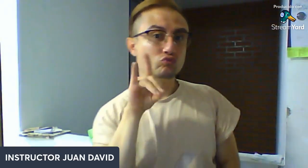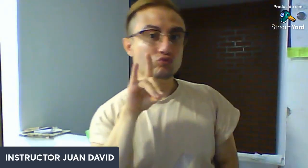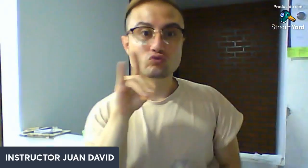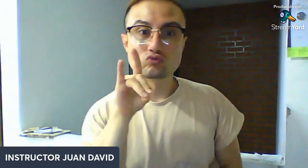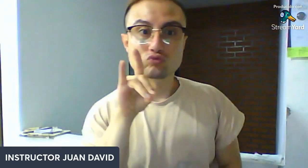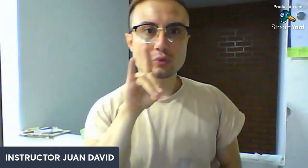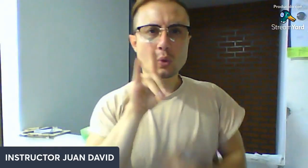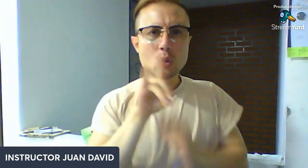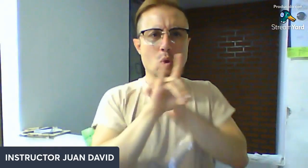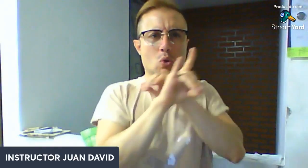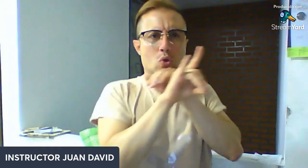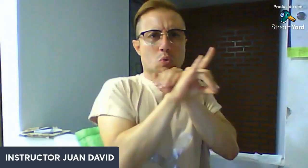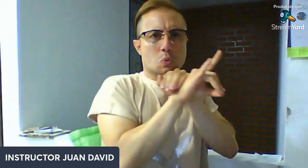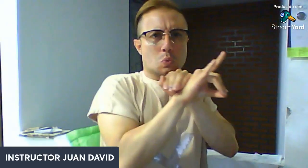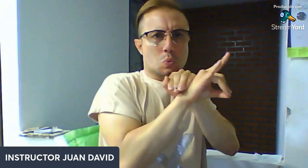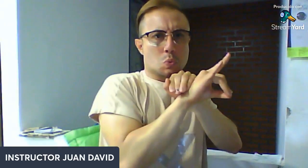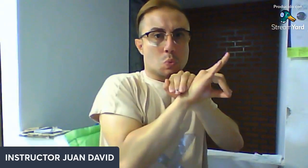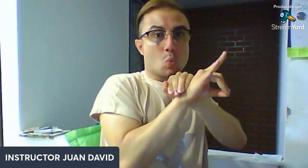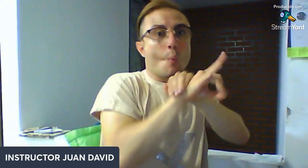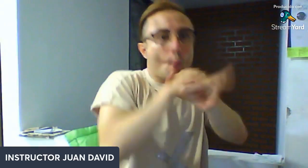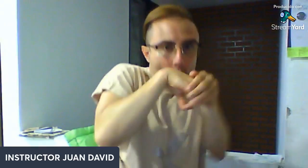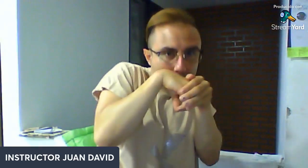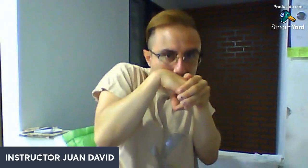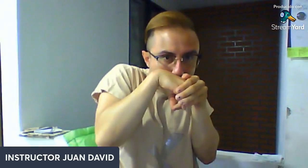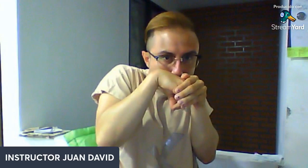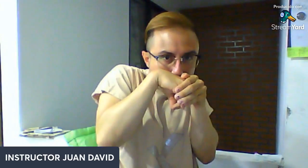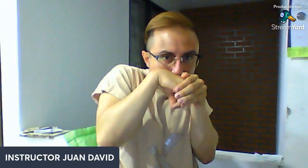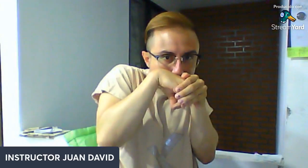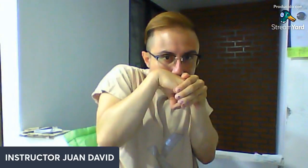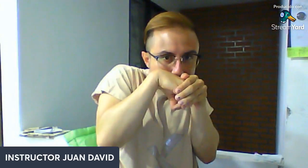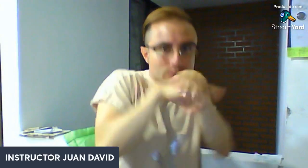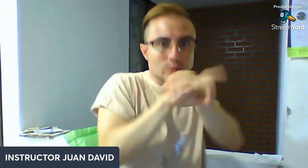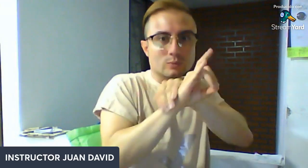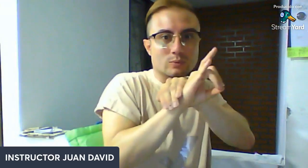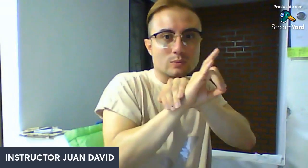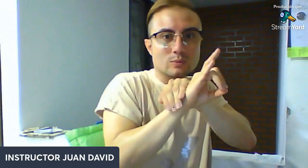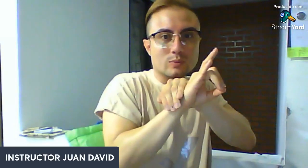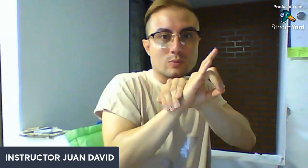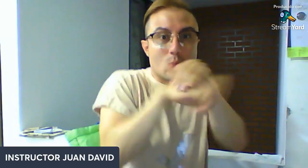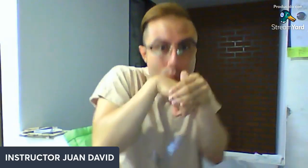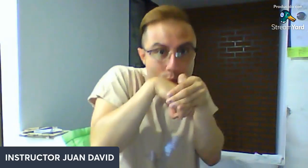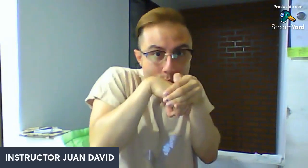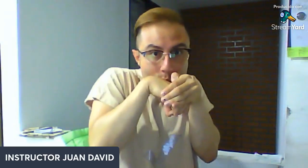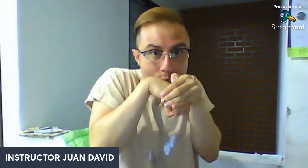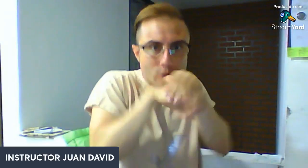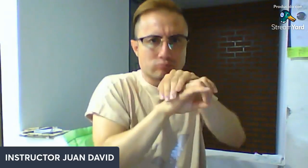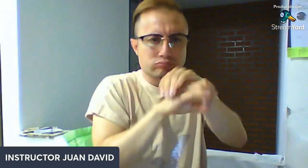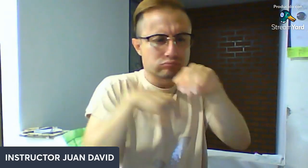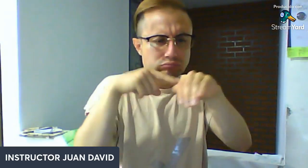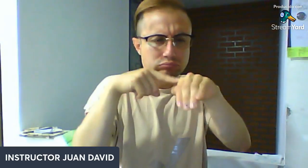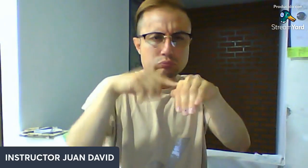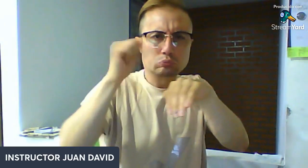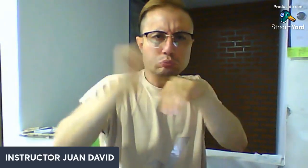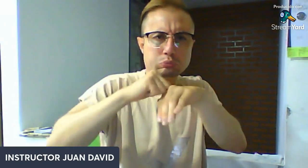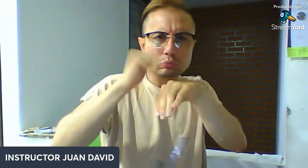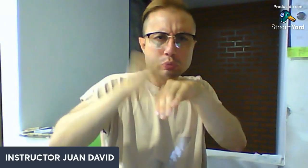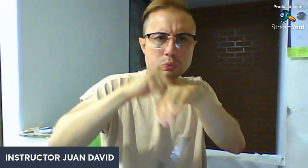dedo índice y meñique indican como las orejitas. Y con la otra mano este movimiento así. ¿Sí? Ese